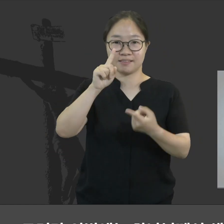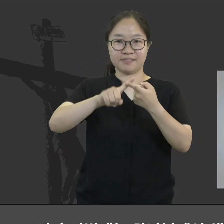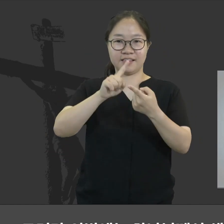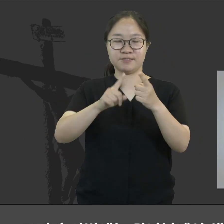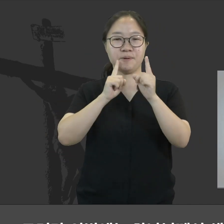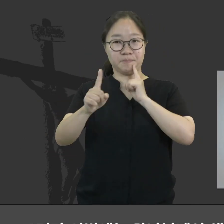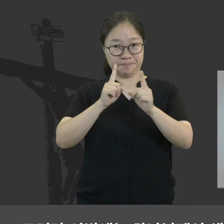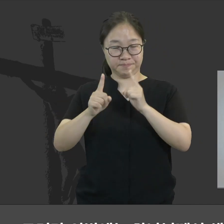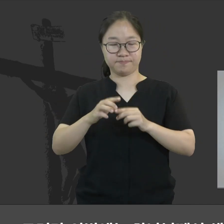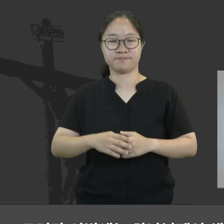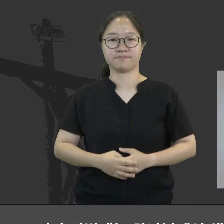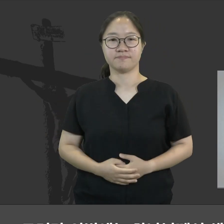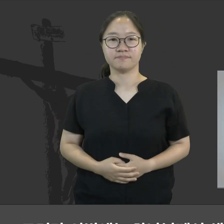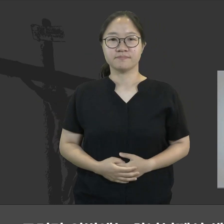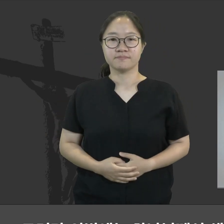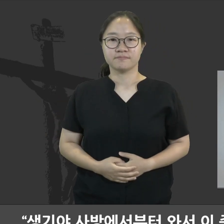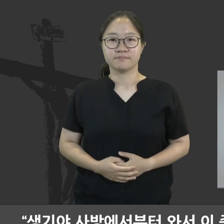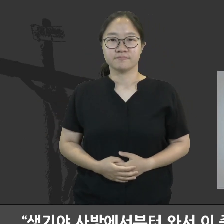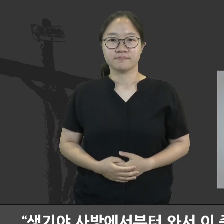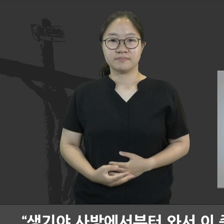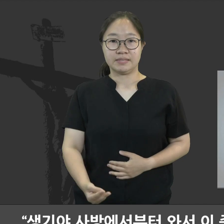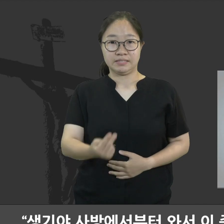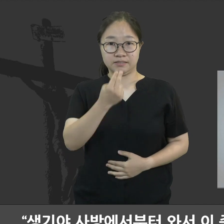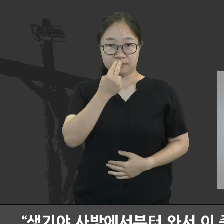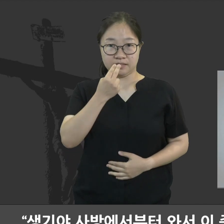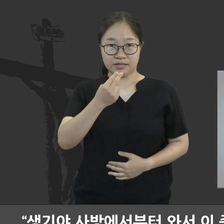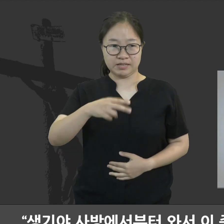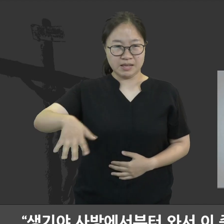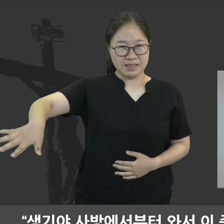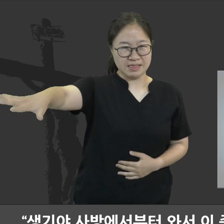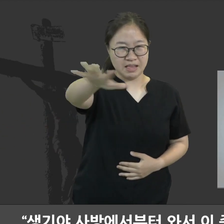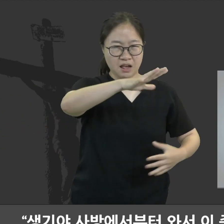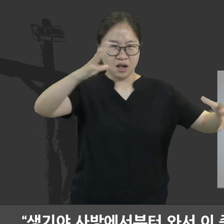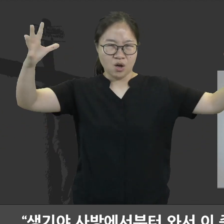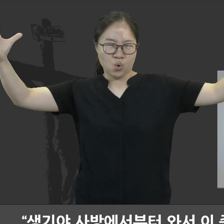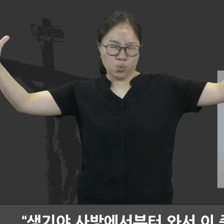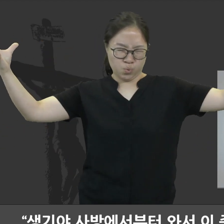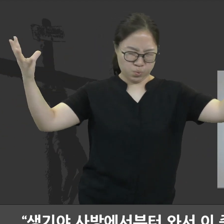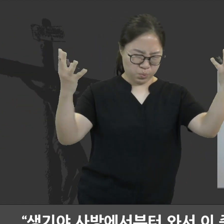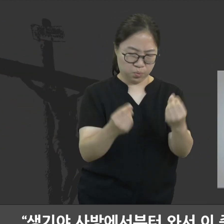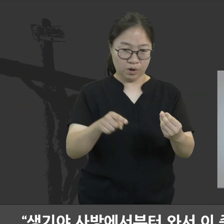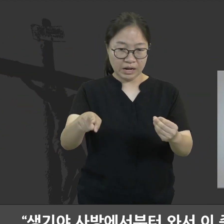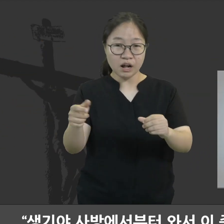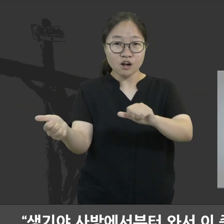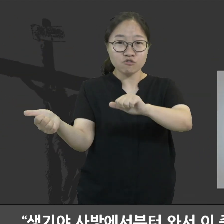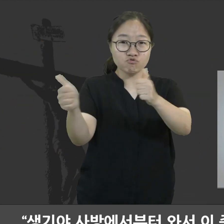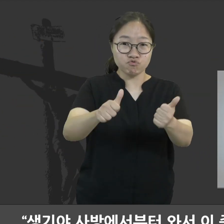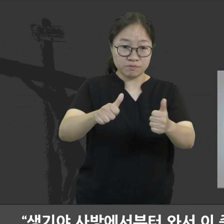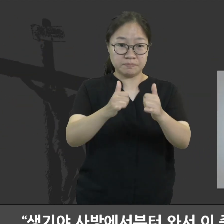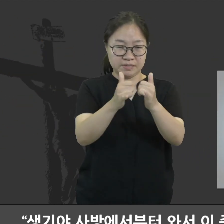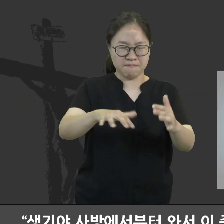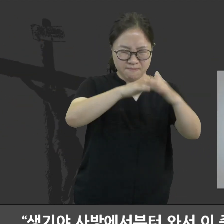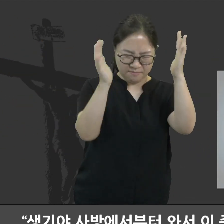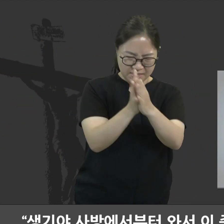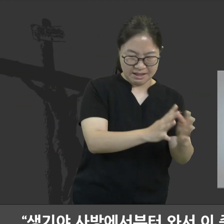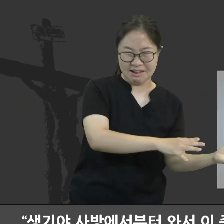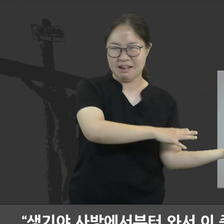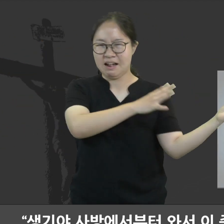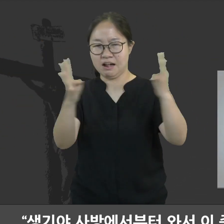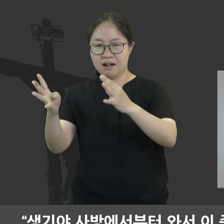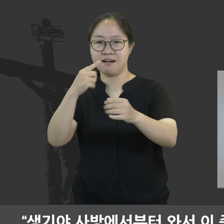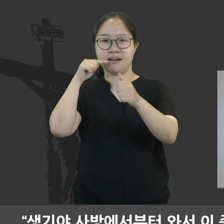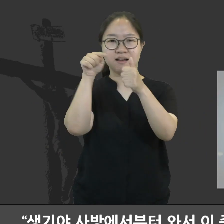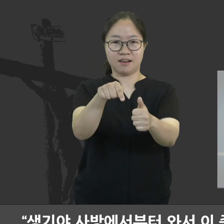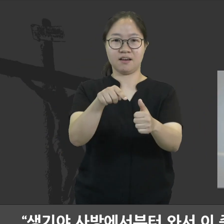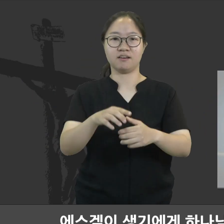생기를 향하여 말씀하십니다. 생기야, 사방에서부터 와서 이 죽음을 당한 자에게 불어서 살아나게